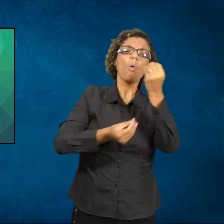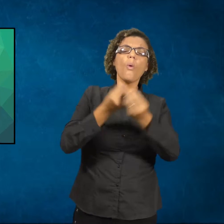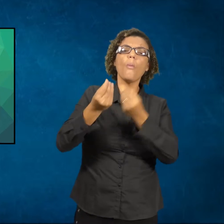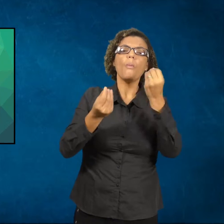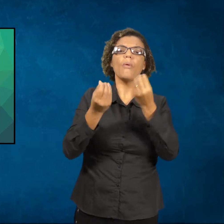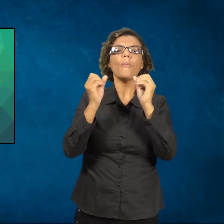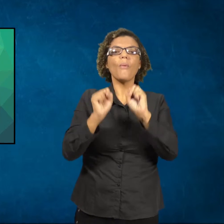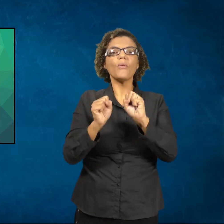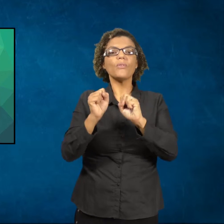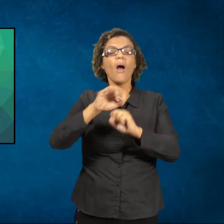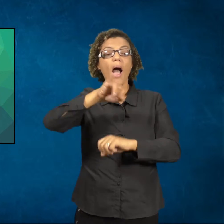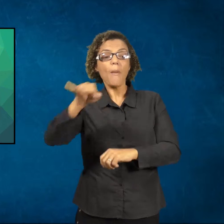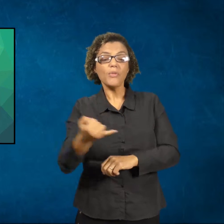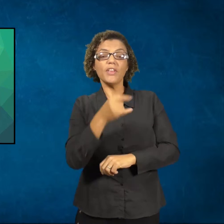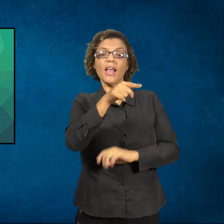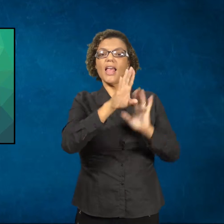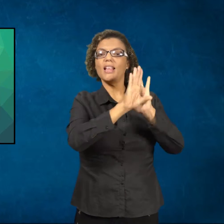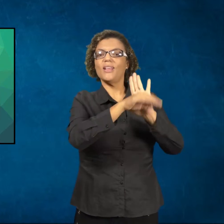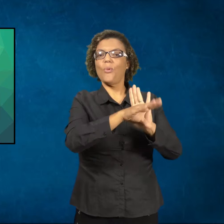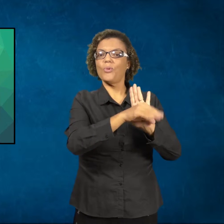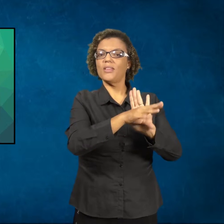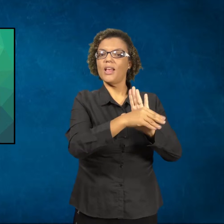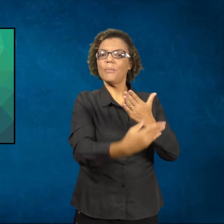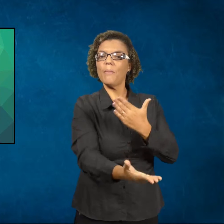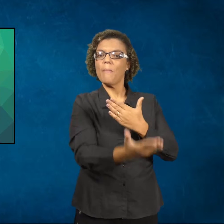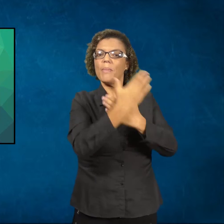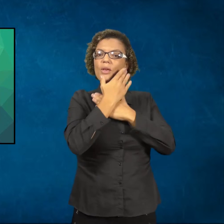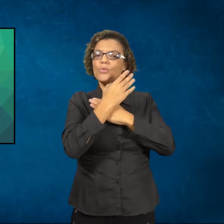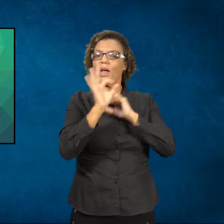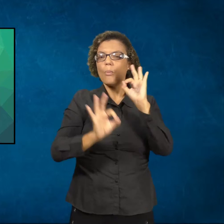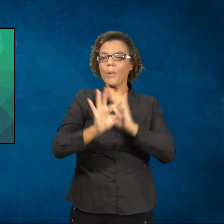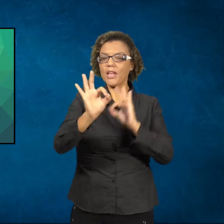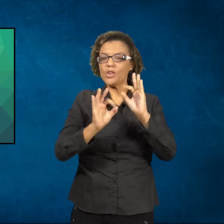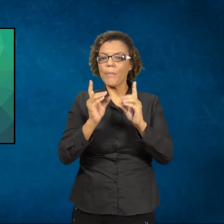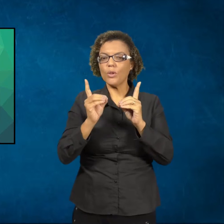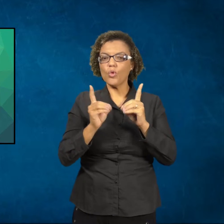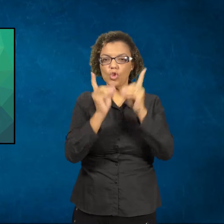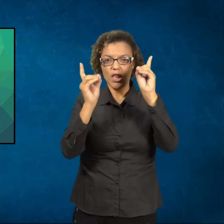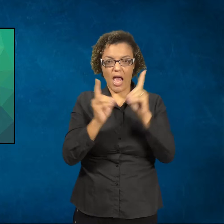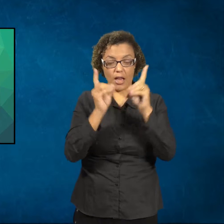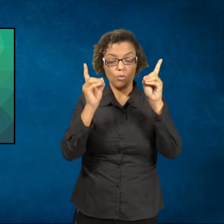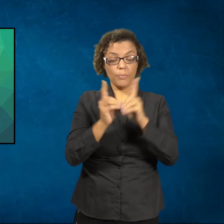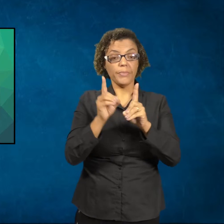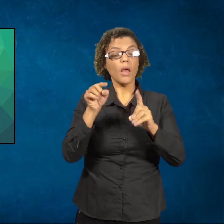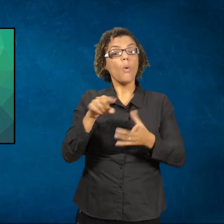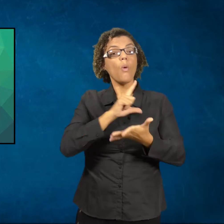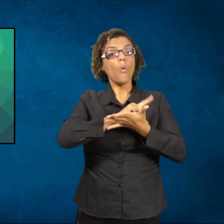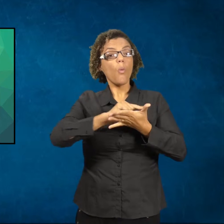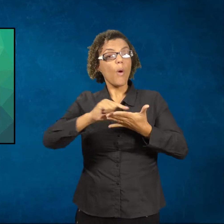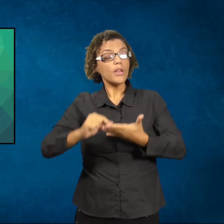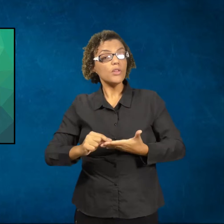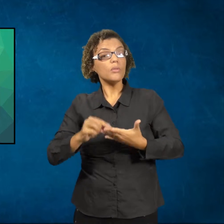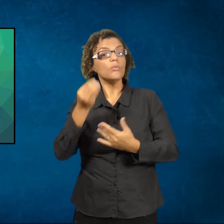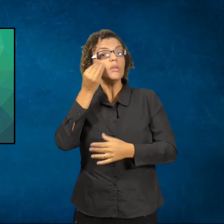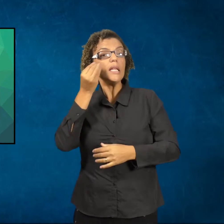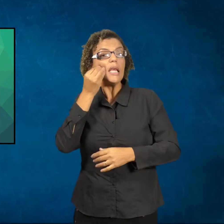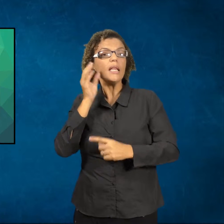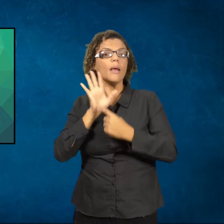desse conceito para a didática. Então, o artigo, ele tenta trazer exatamente um